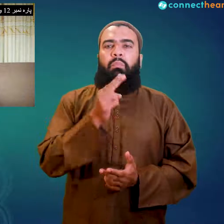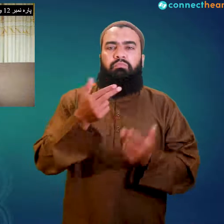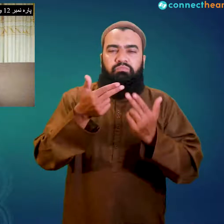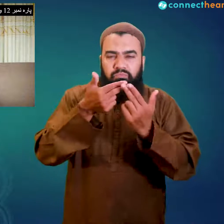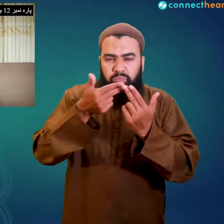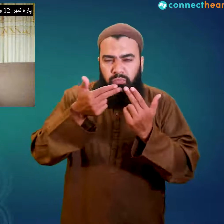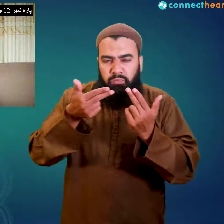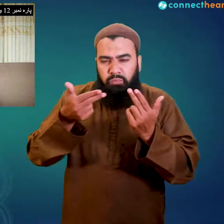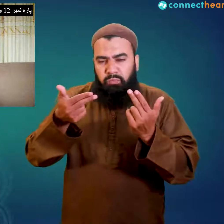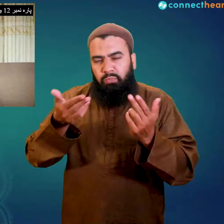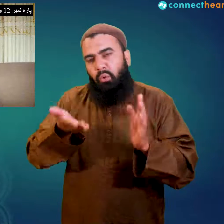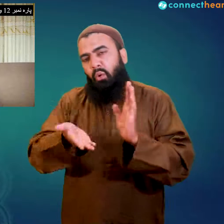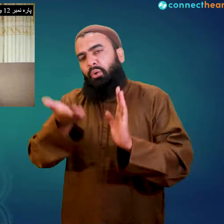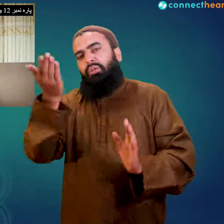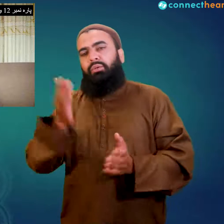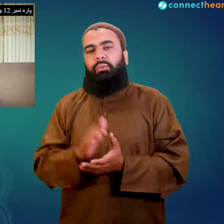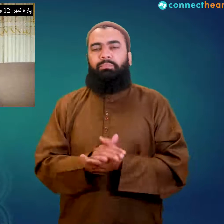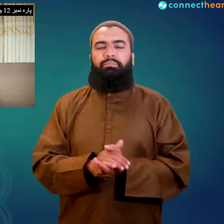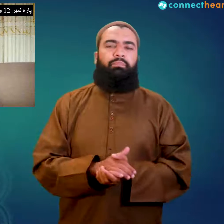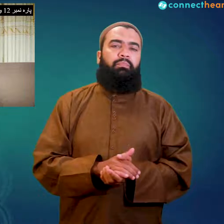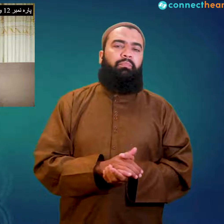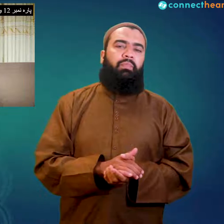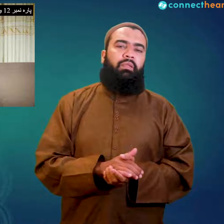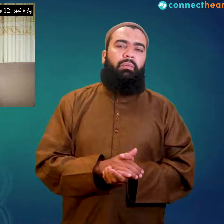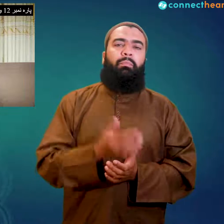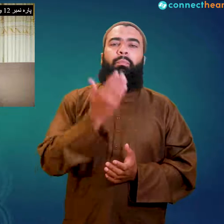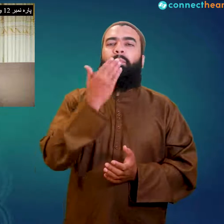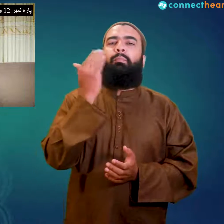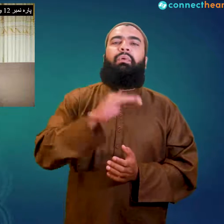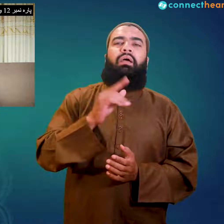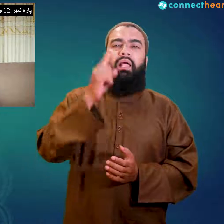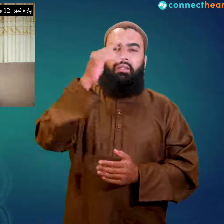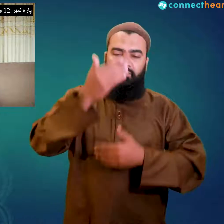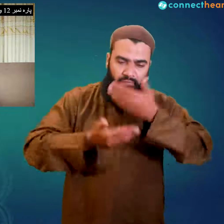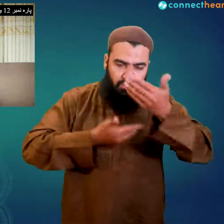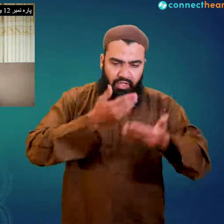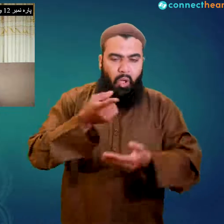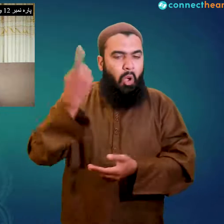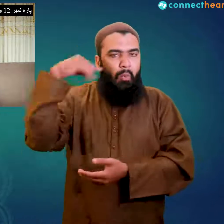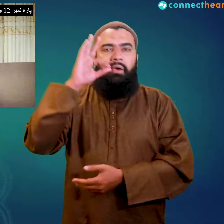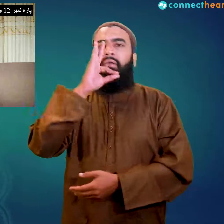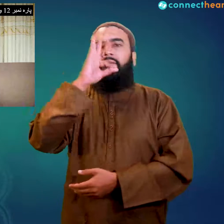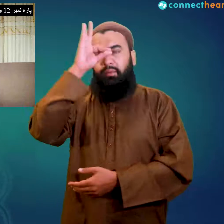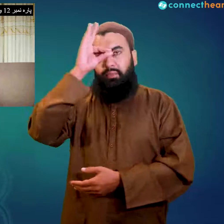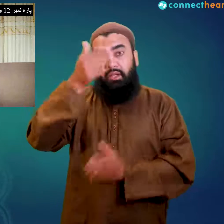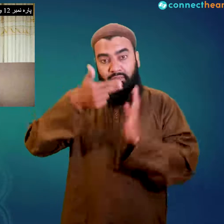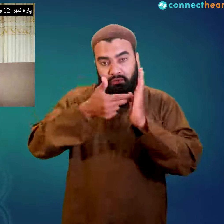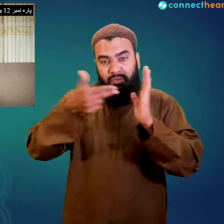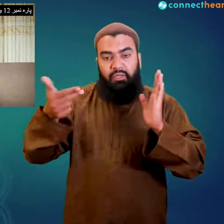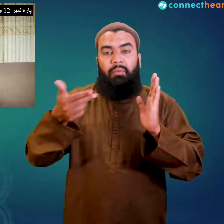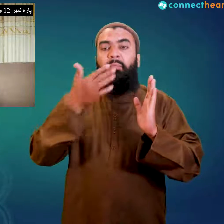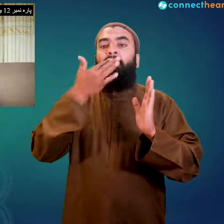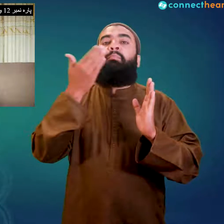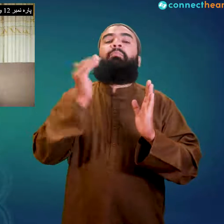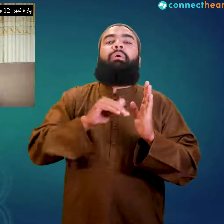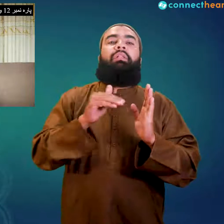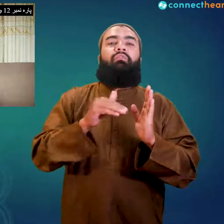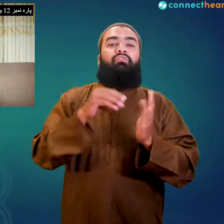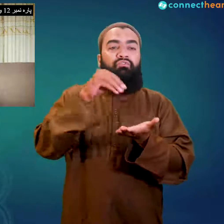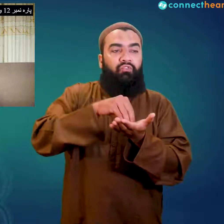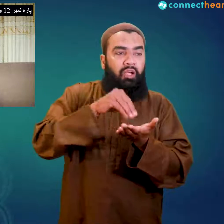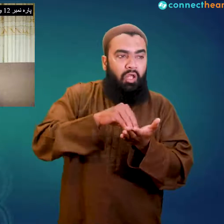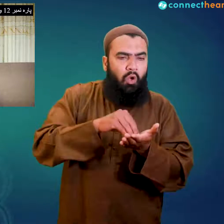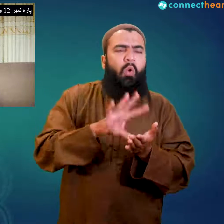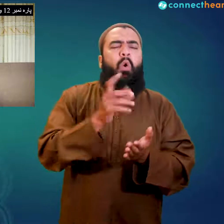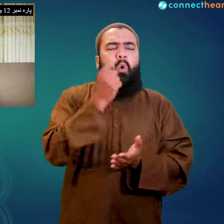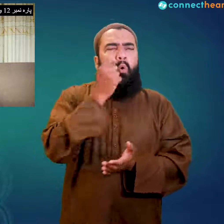قرآنا عربیہ، کہ یہود مکہ کی زبان عربی تھی تو اس لیے قرآن مجید بھی عربی زبان میں نازل ہوا تاکہ